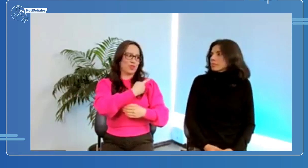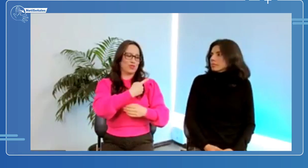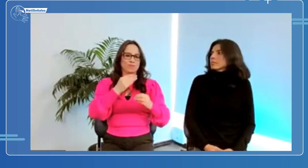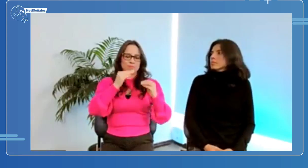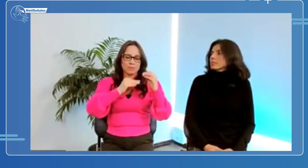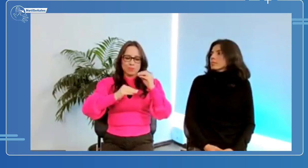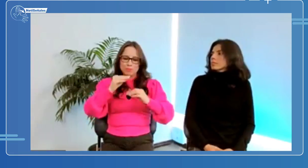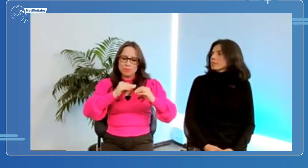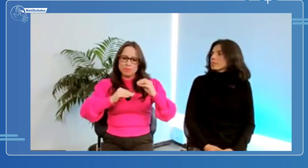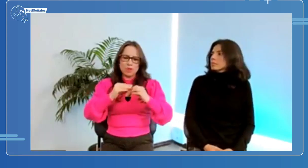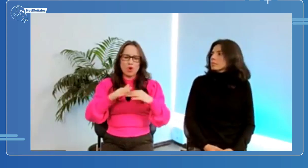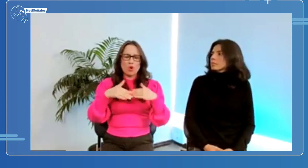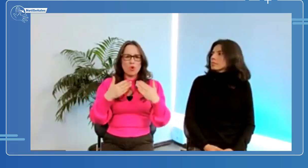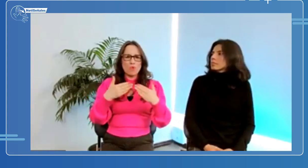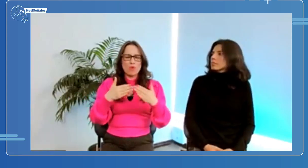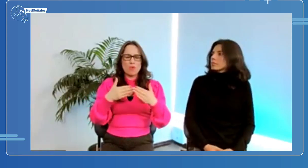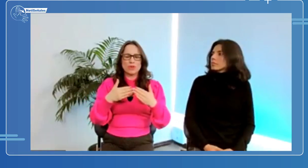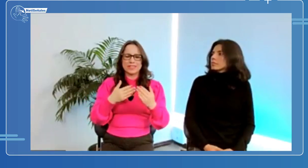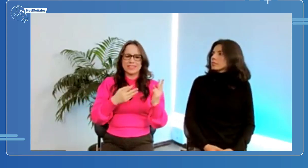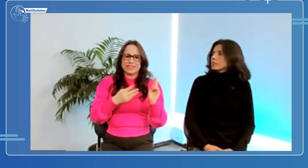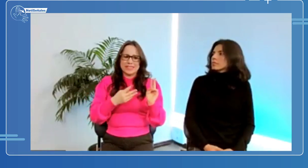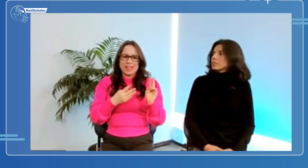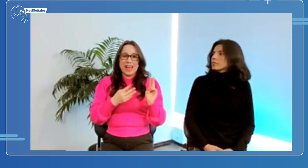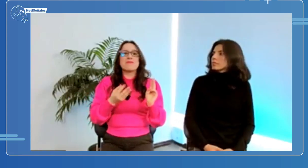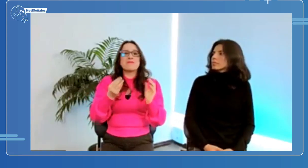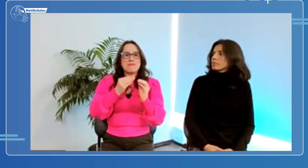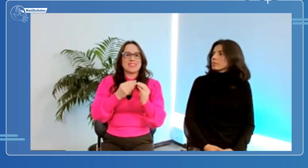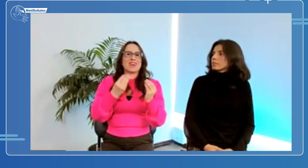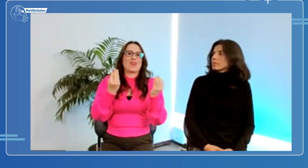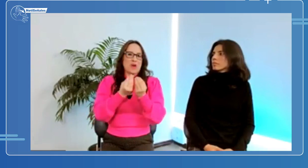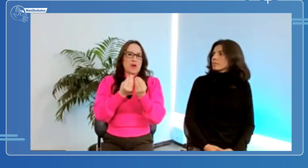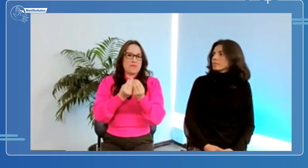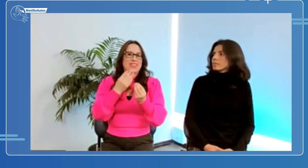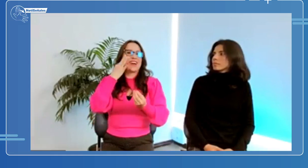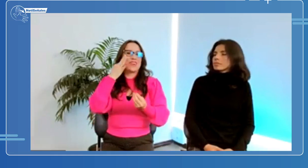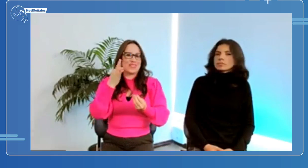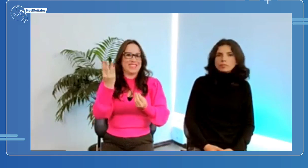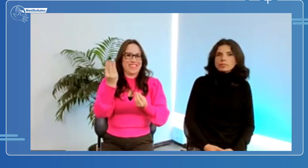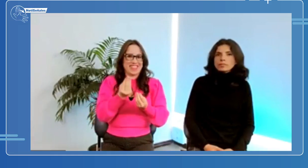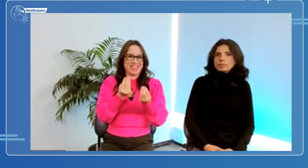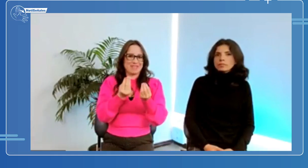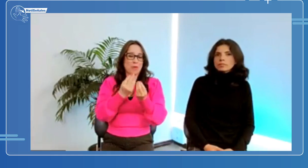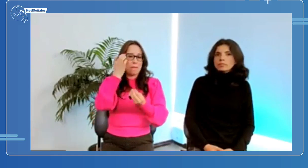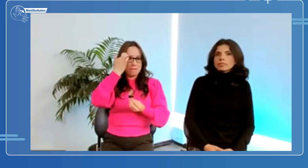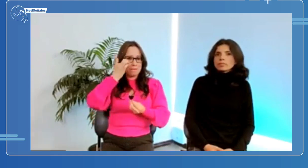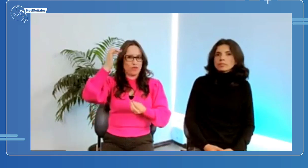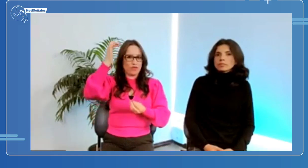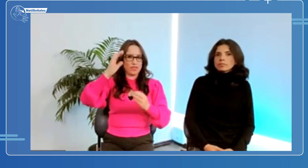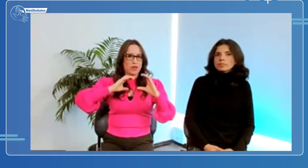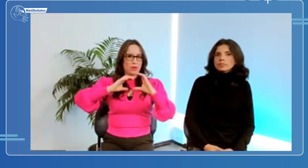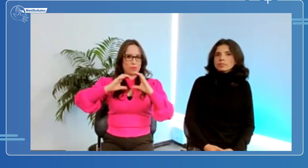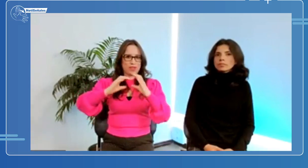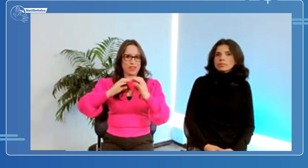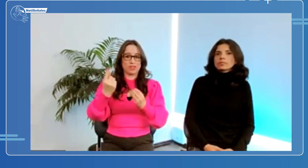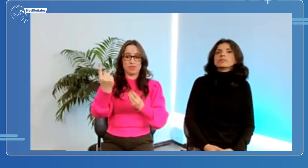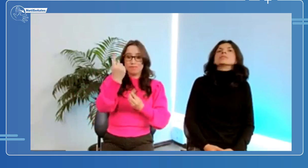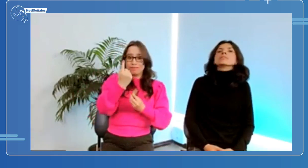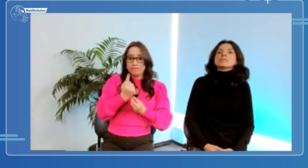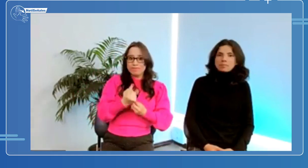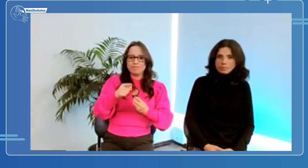el proyecto. Comenzamos ella y yo a pensarnos, a desarrollar este ejercicio también con compañeros